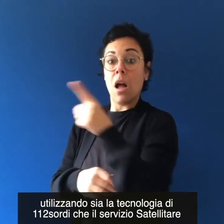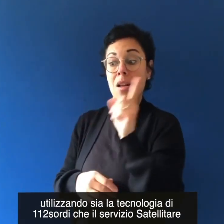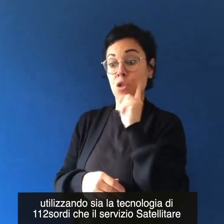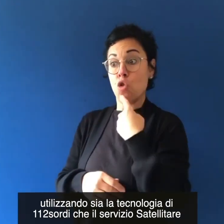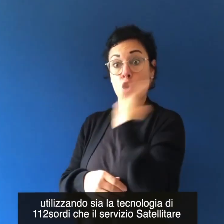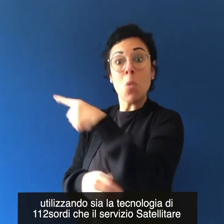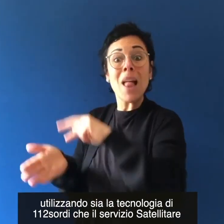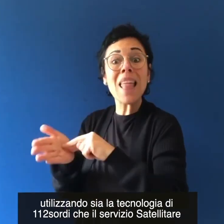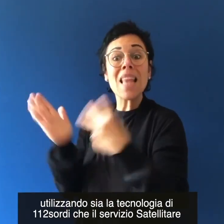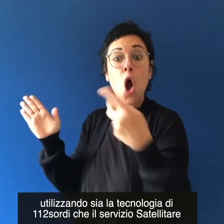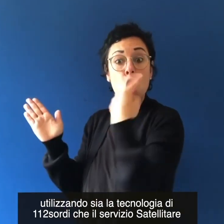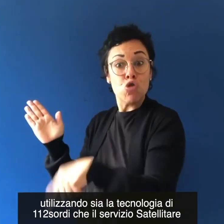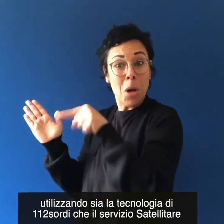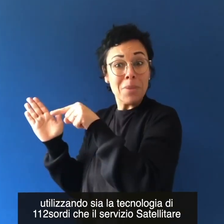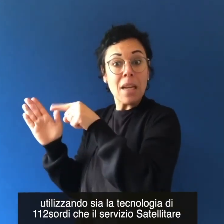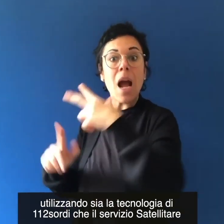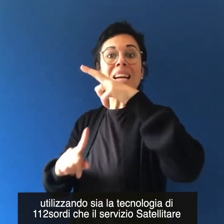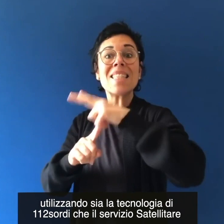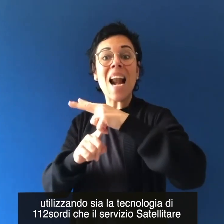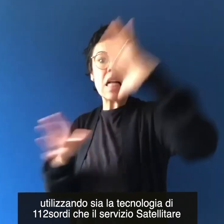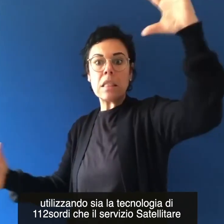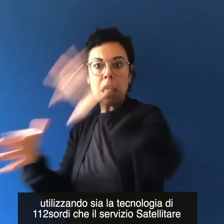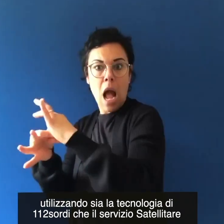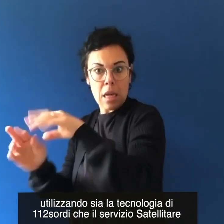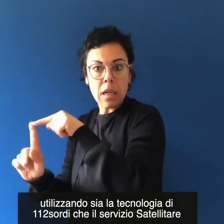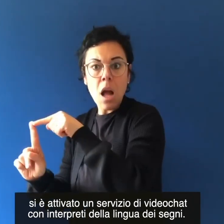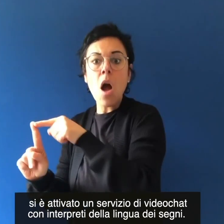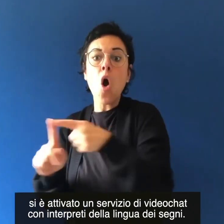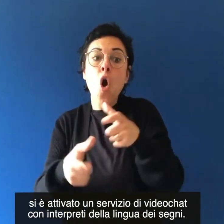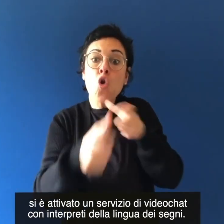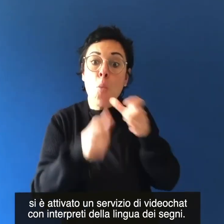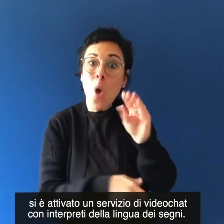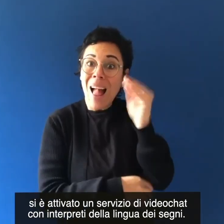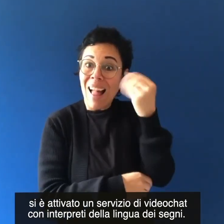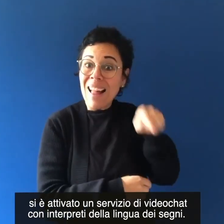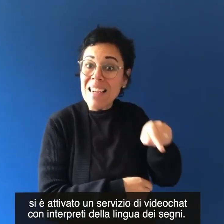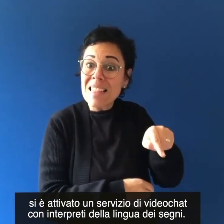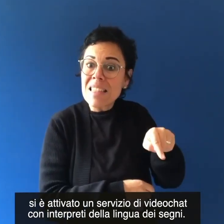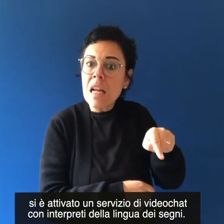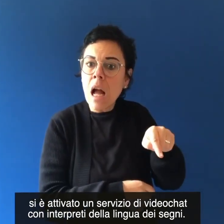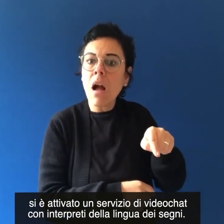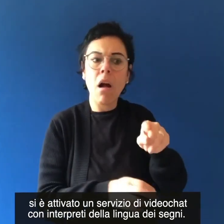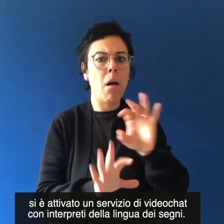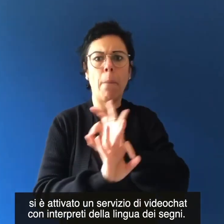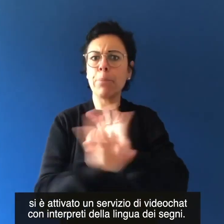sia la tecnologia di 112 sordi che il servizio satellitare, si è